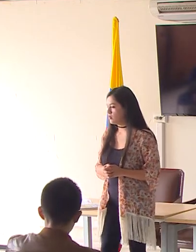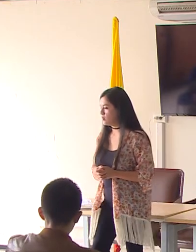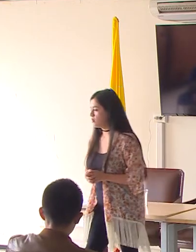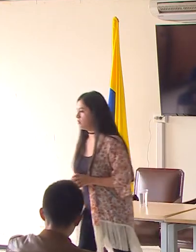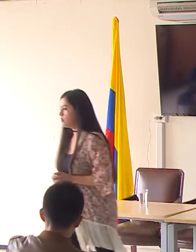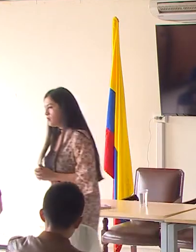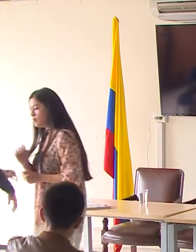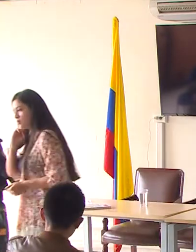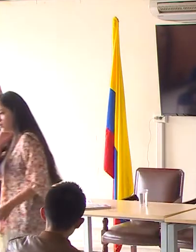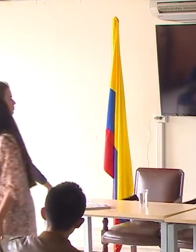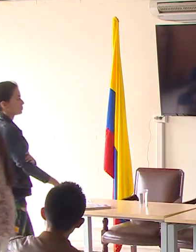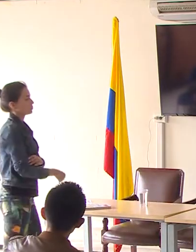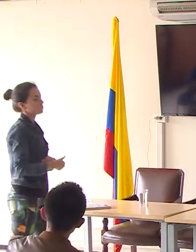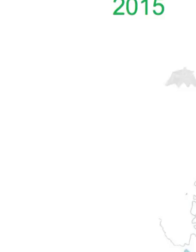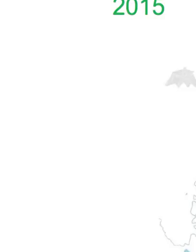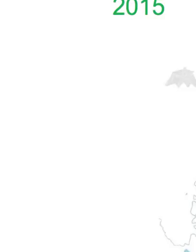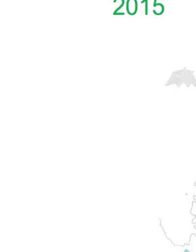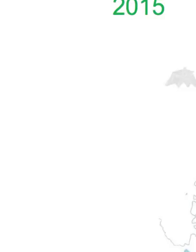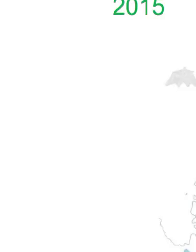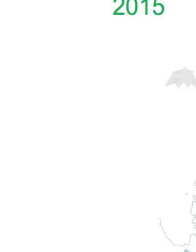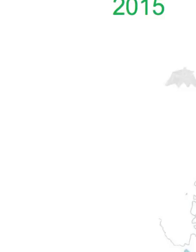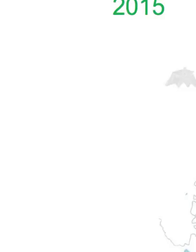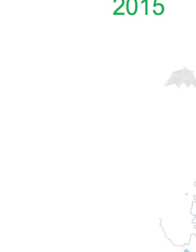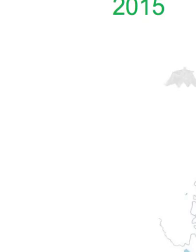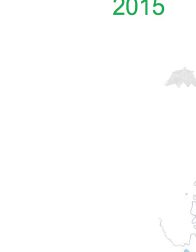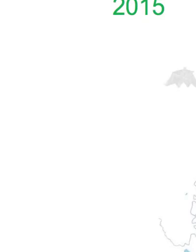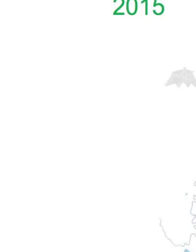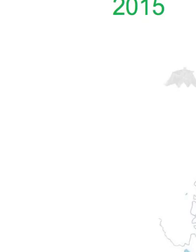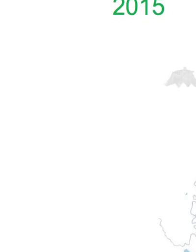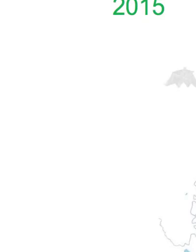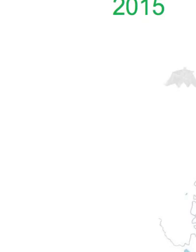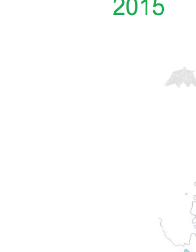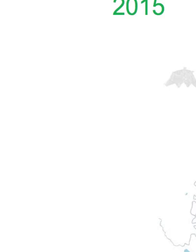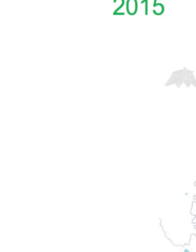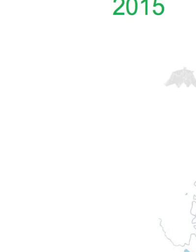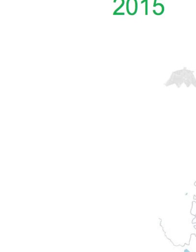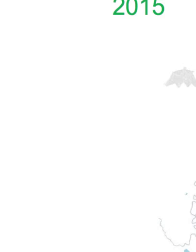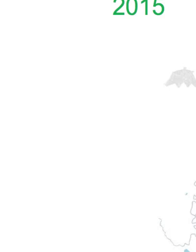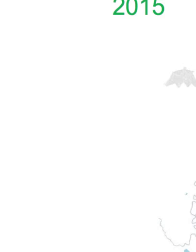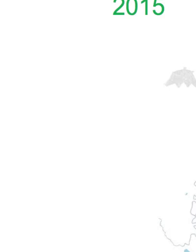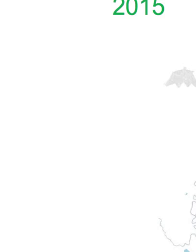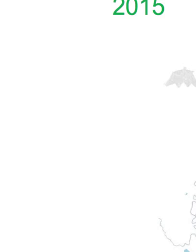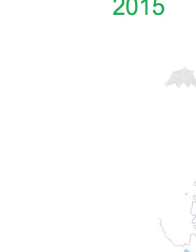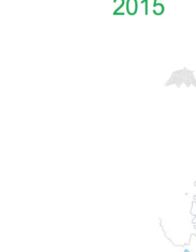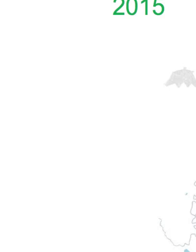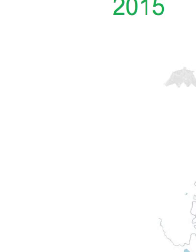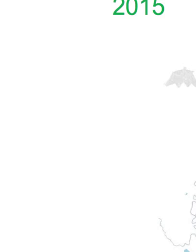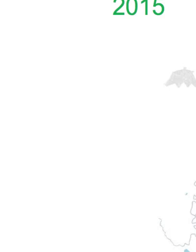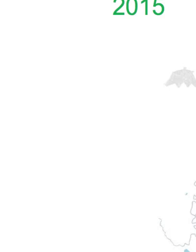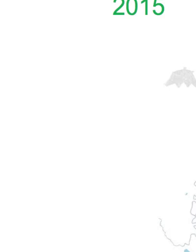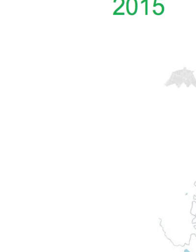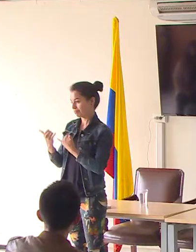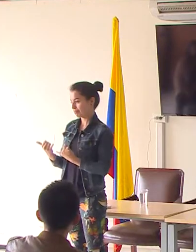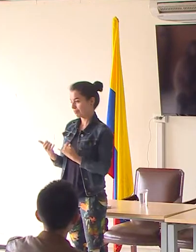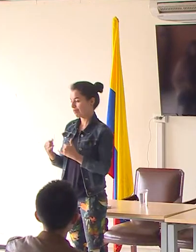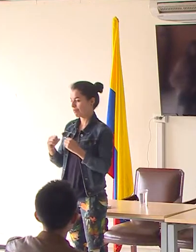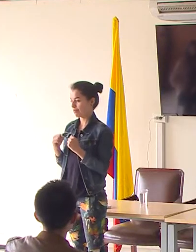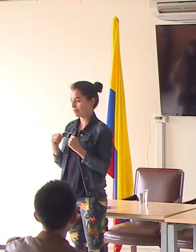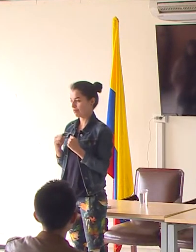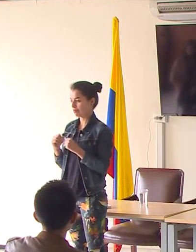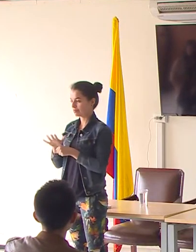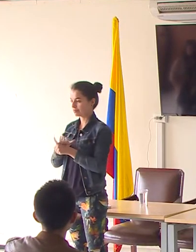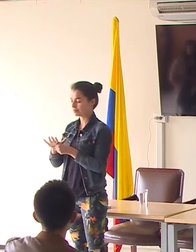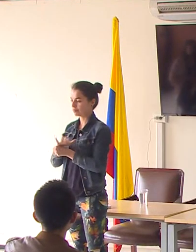digamos metropolitano de la ciudad este es 2015 como estamos básicamente en la actualidad en bogotá